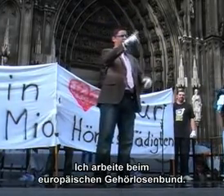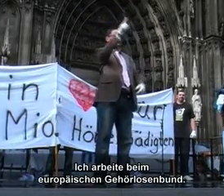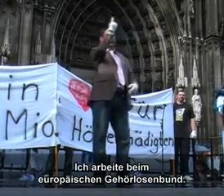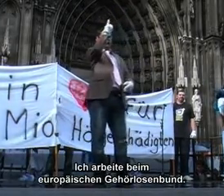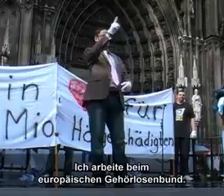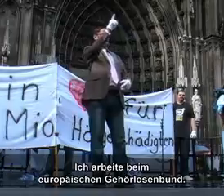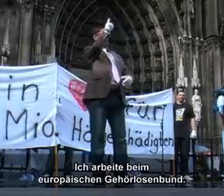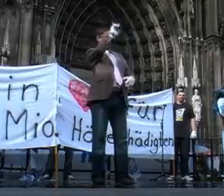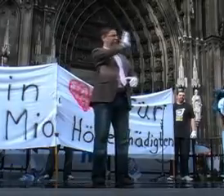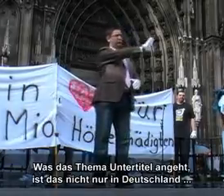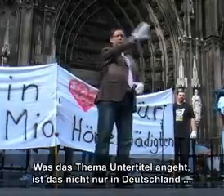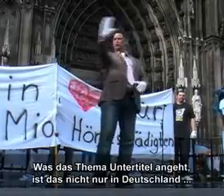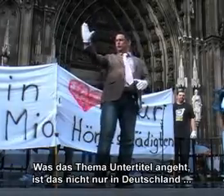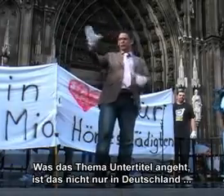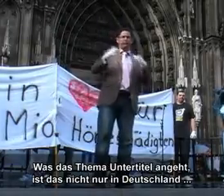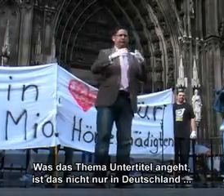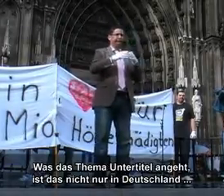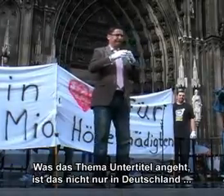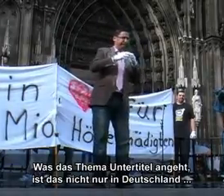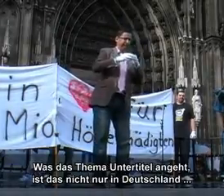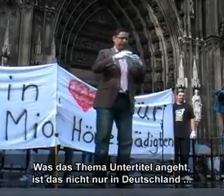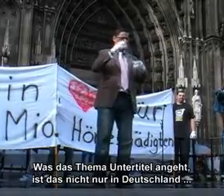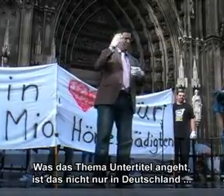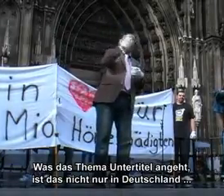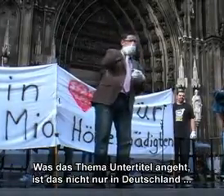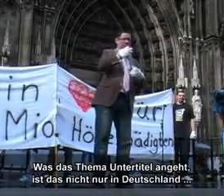Ich arbeite beim Europäischen Gehörlosenbund.